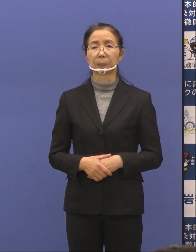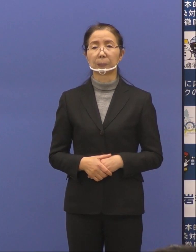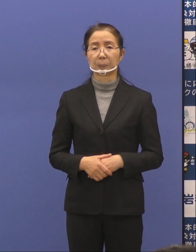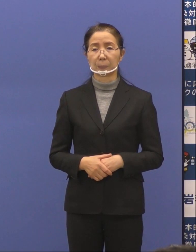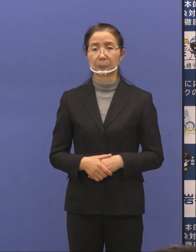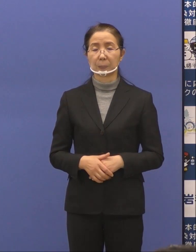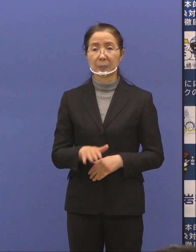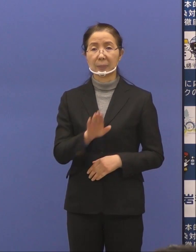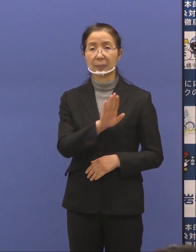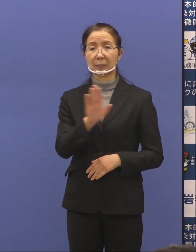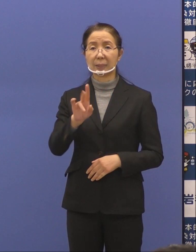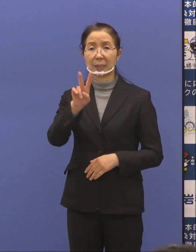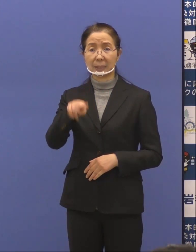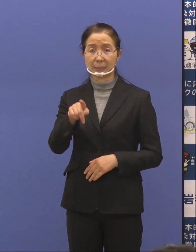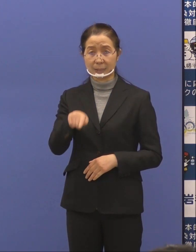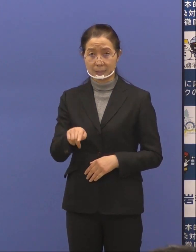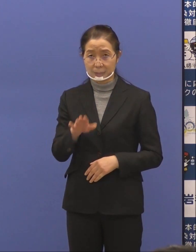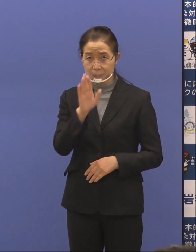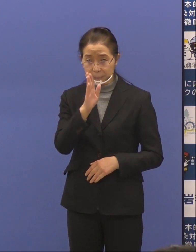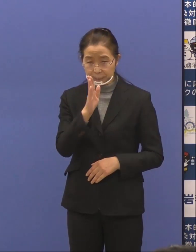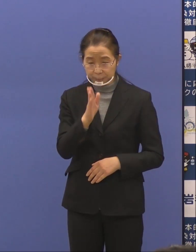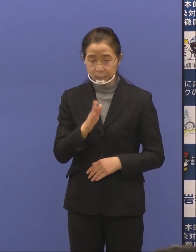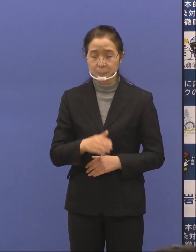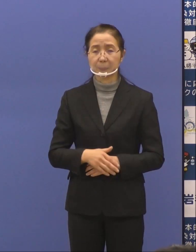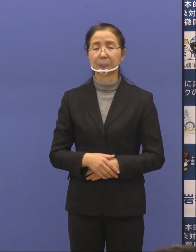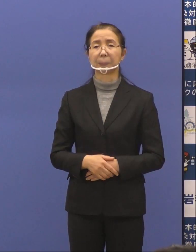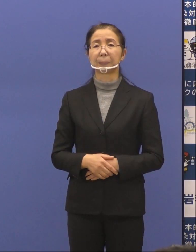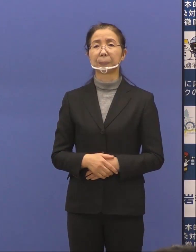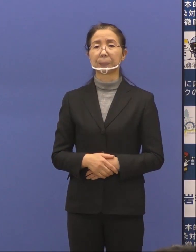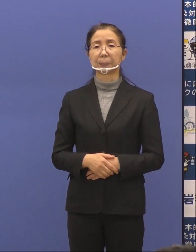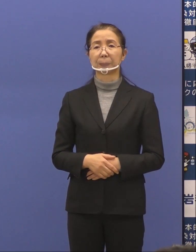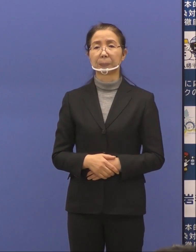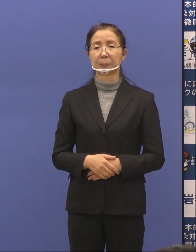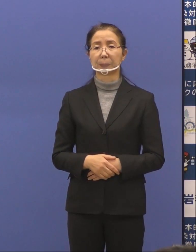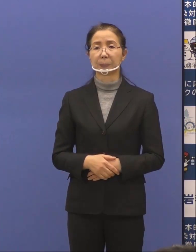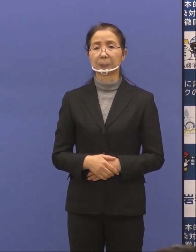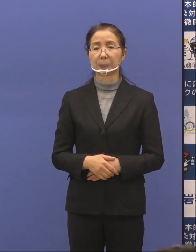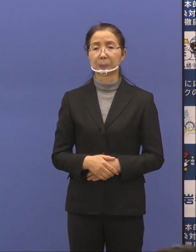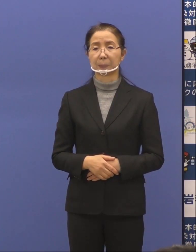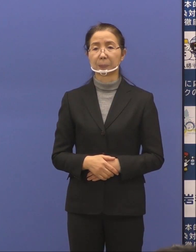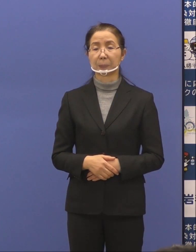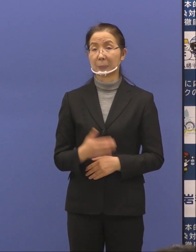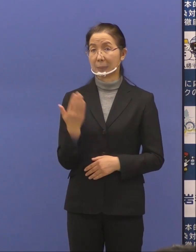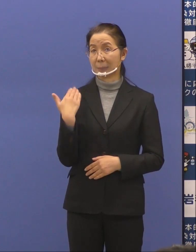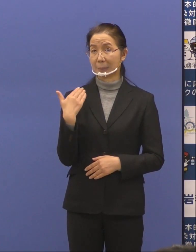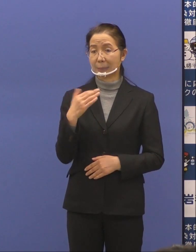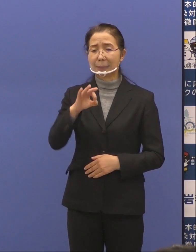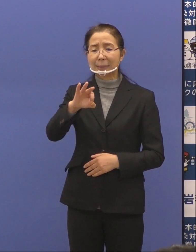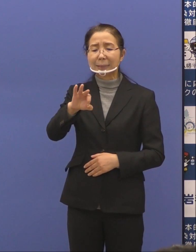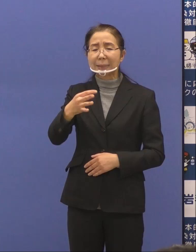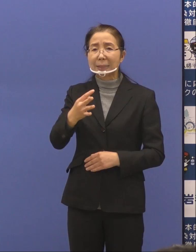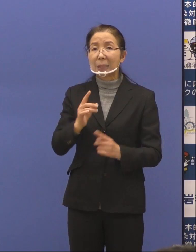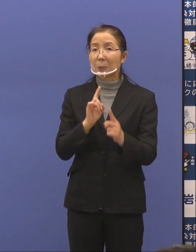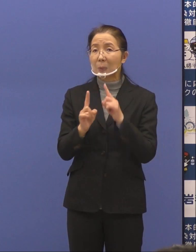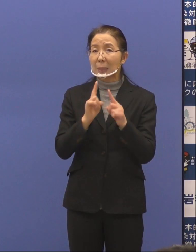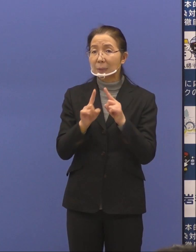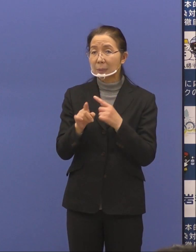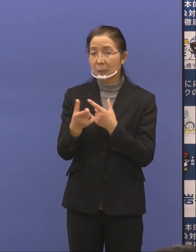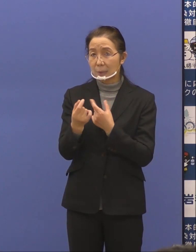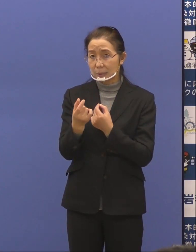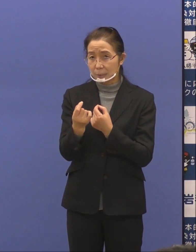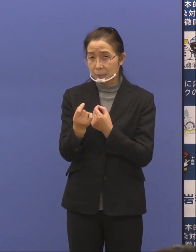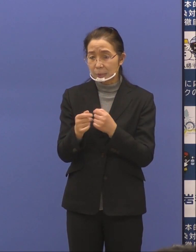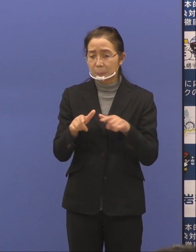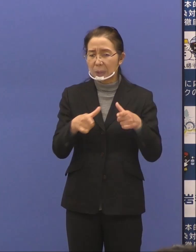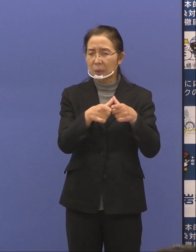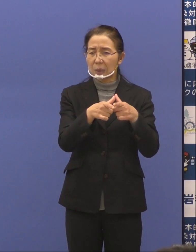デイリー東北新聞社の福山と申します。よろしくお願いします。先ほど少し税のお話が出たんですけれども、今